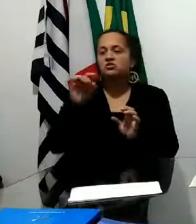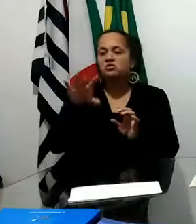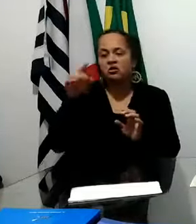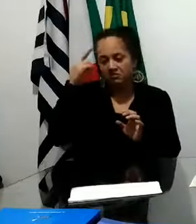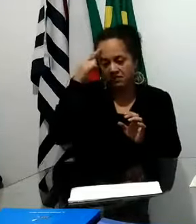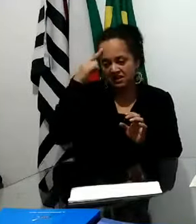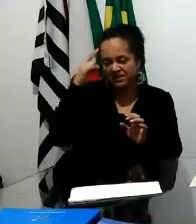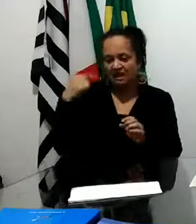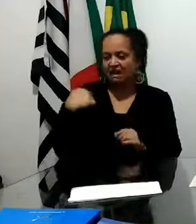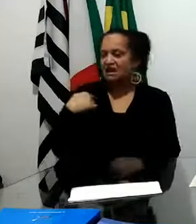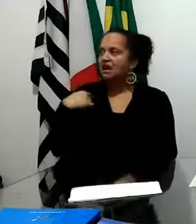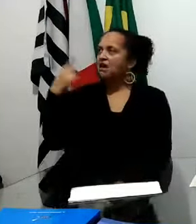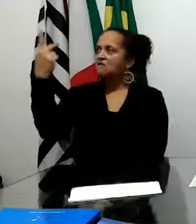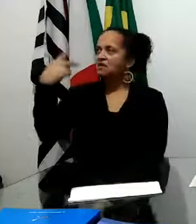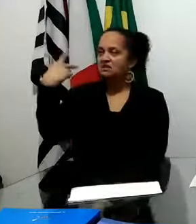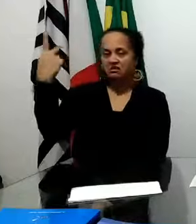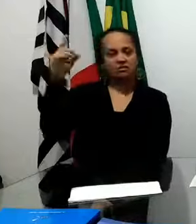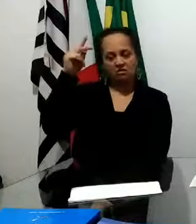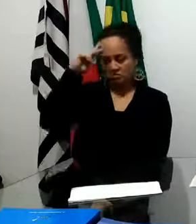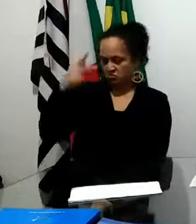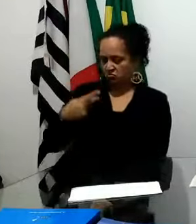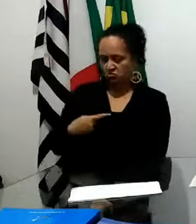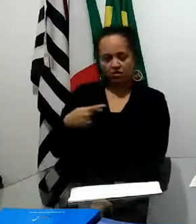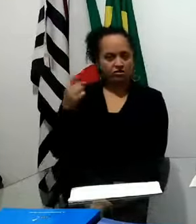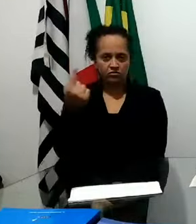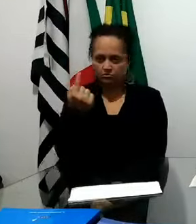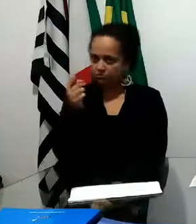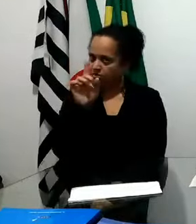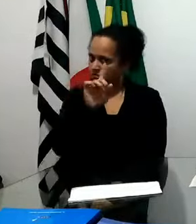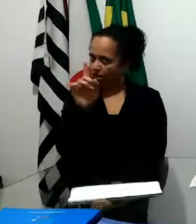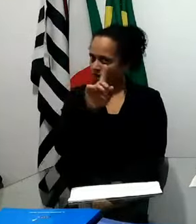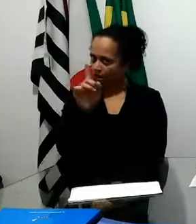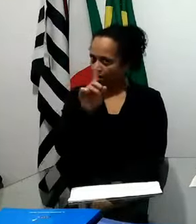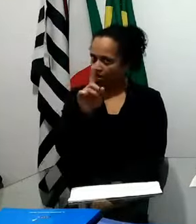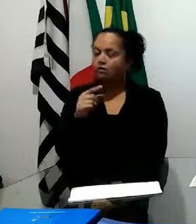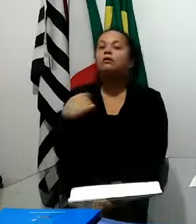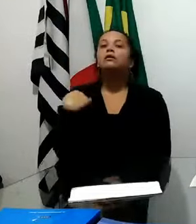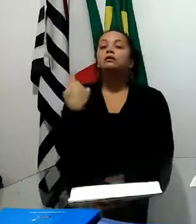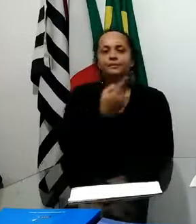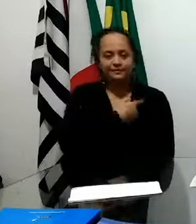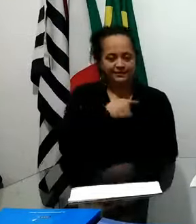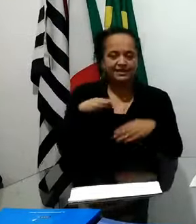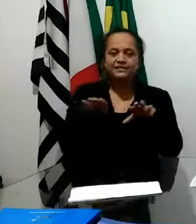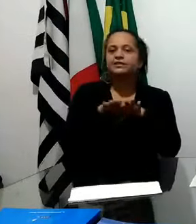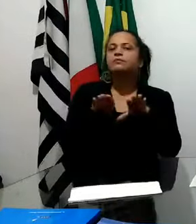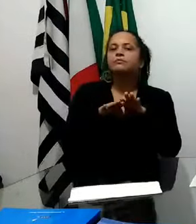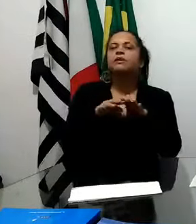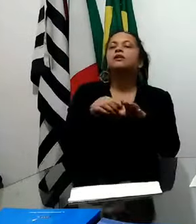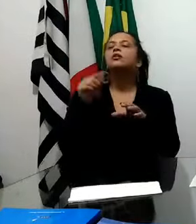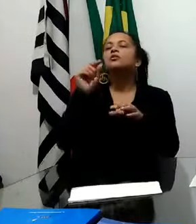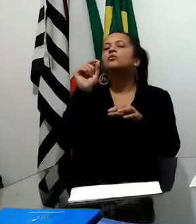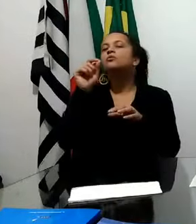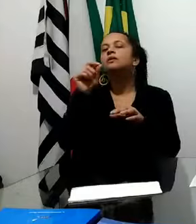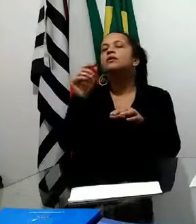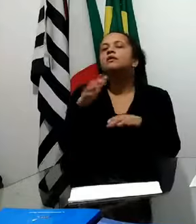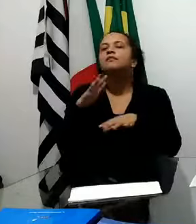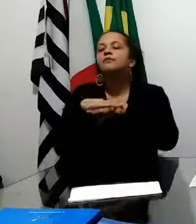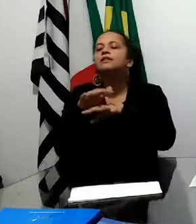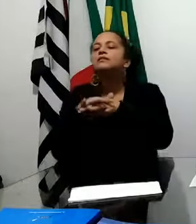que nós fazemos somente, mas naquilo que somos. Então, quem nós somos em Cristo